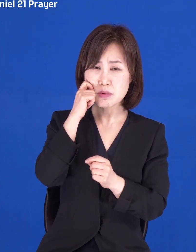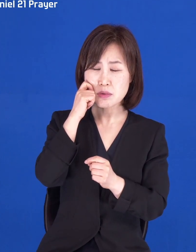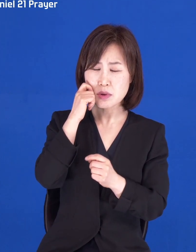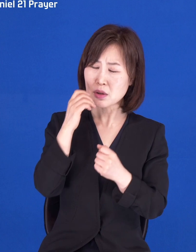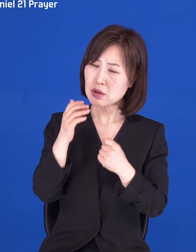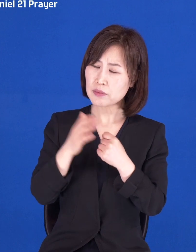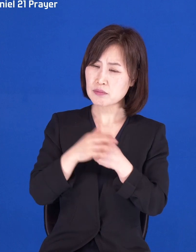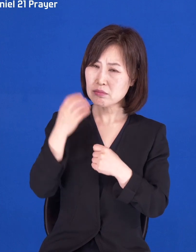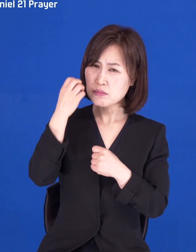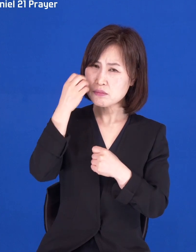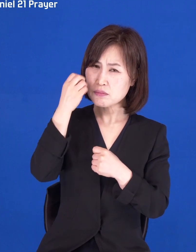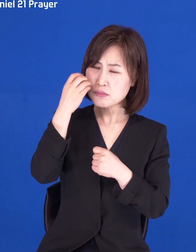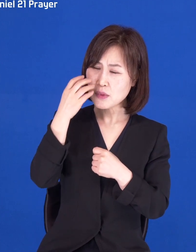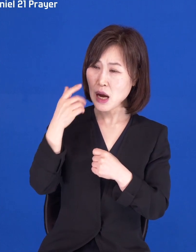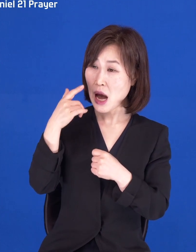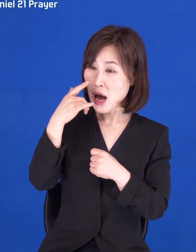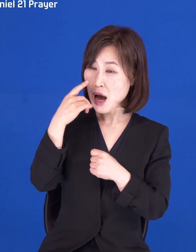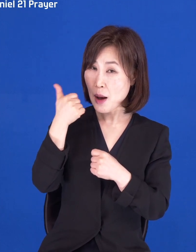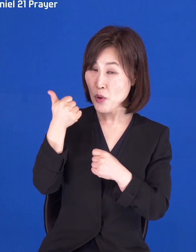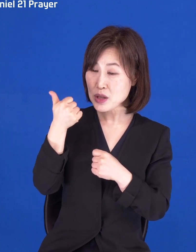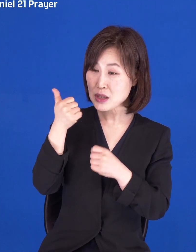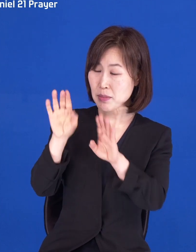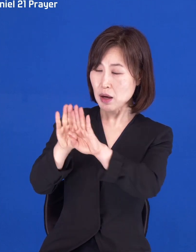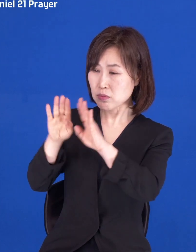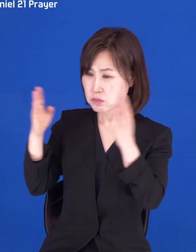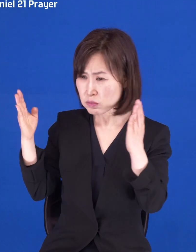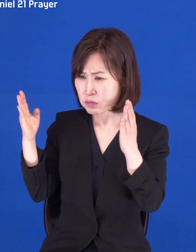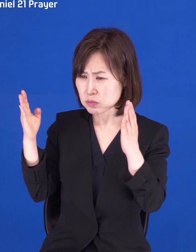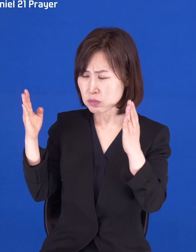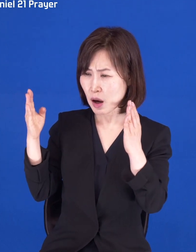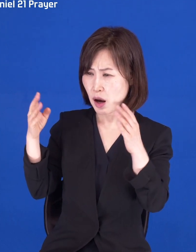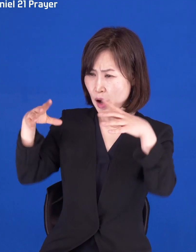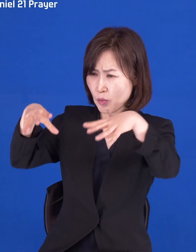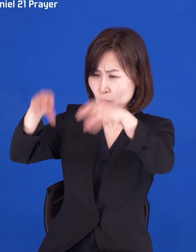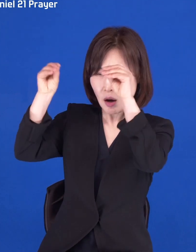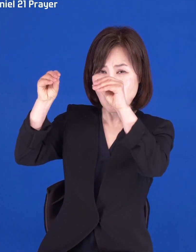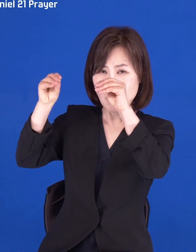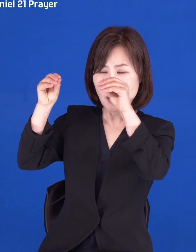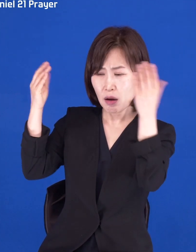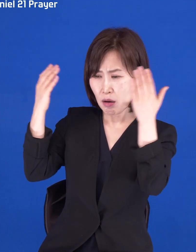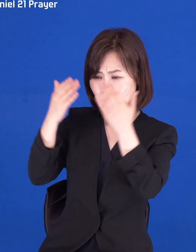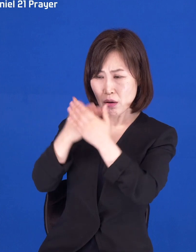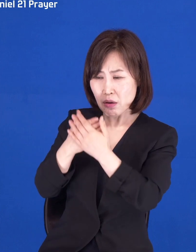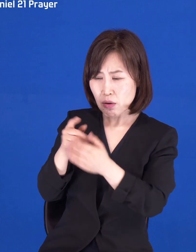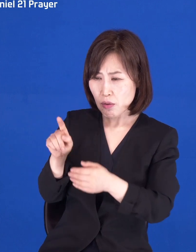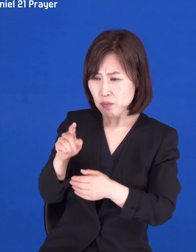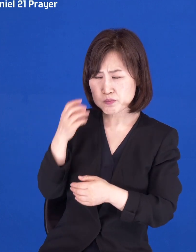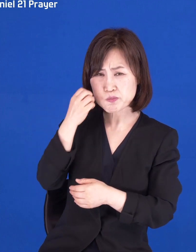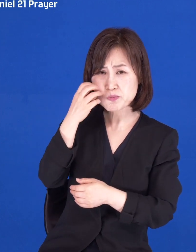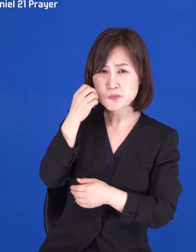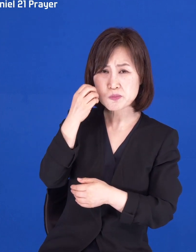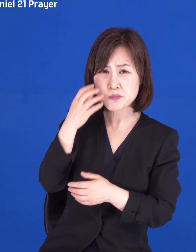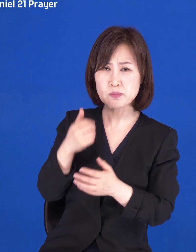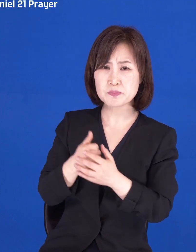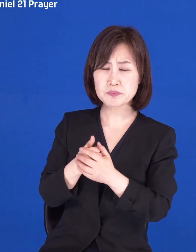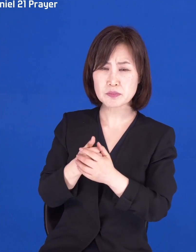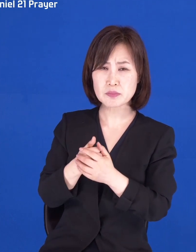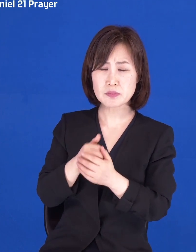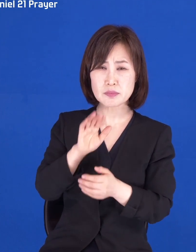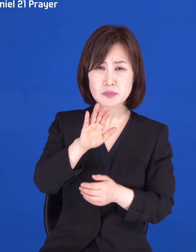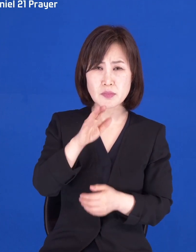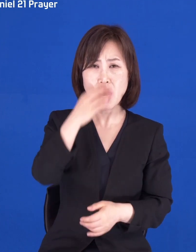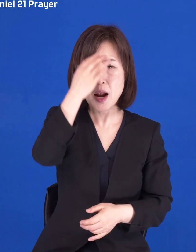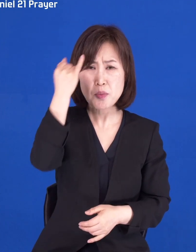방에 문 열고 딱 들어갔더니 불은 꺼져 있고 깜깜하고, 그래서 할머님께 아버지